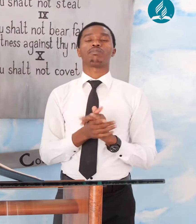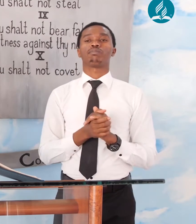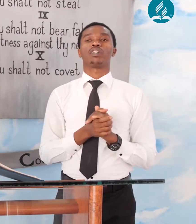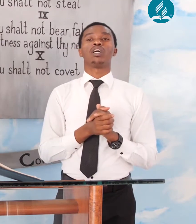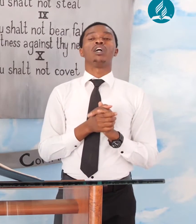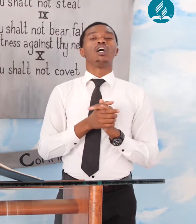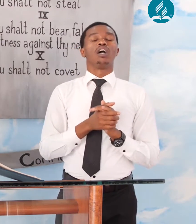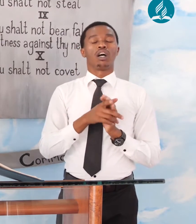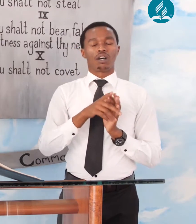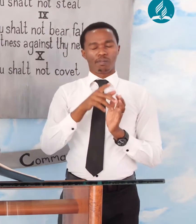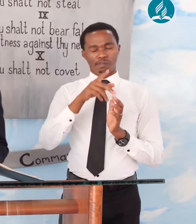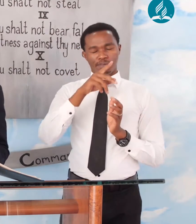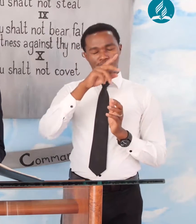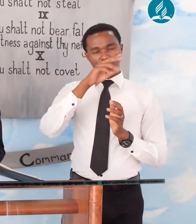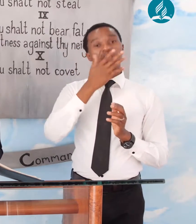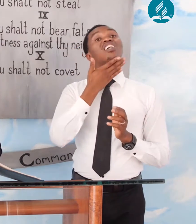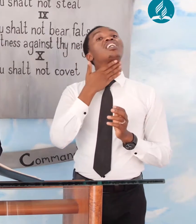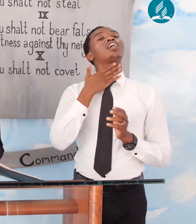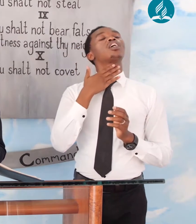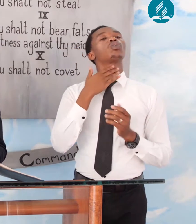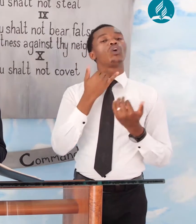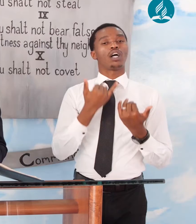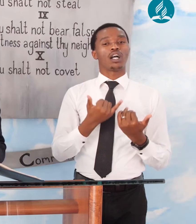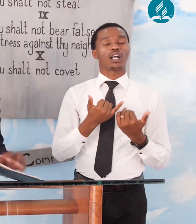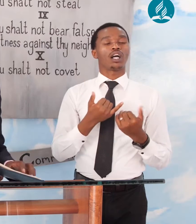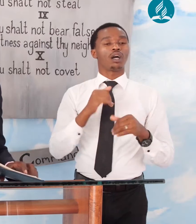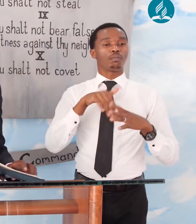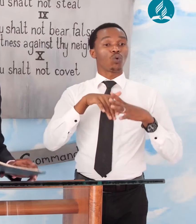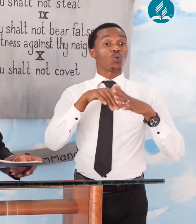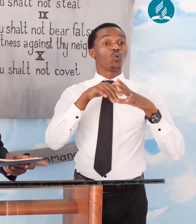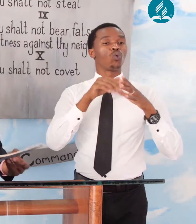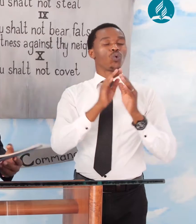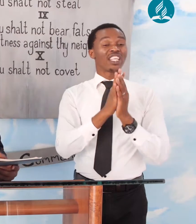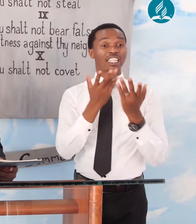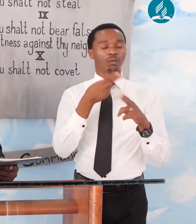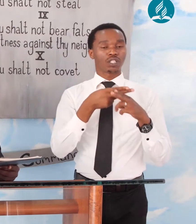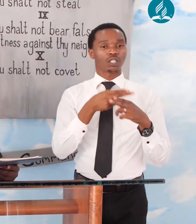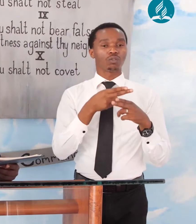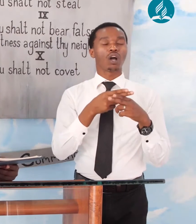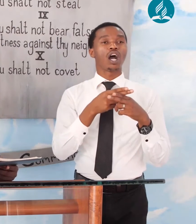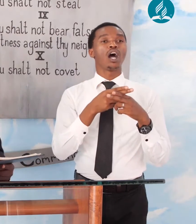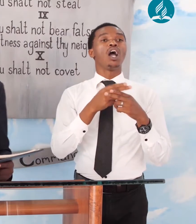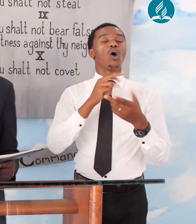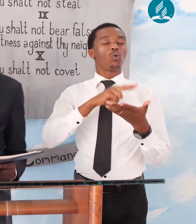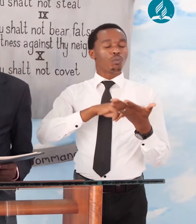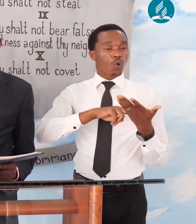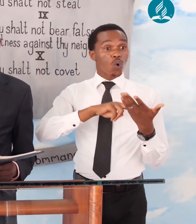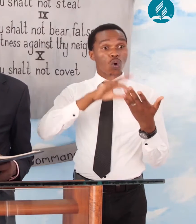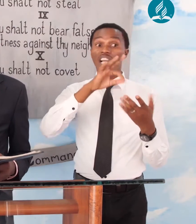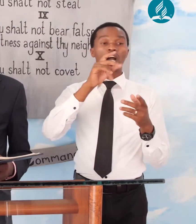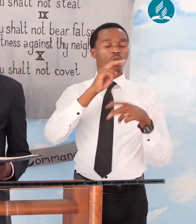ngo hano muri iki gitabo cyitwa Esprit de Prophétie kuri page